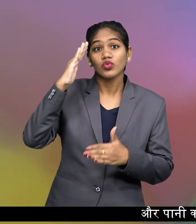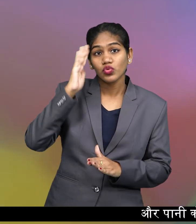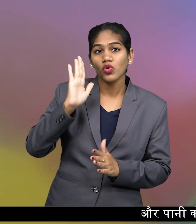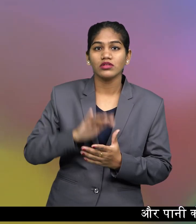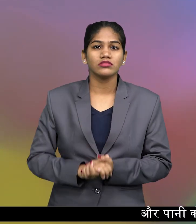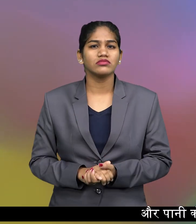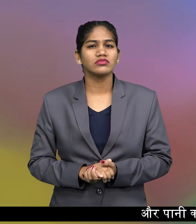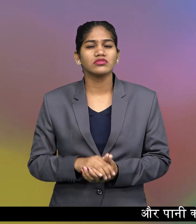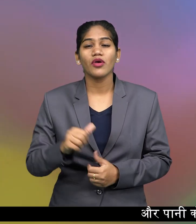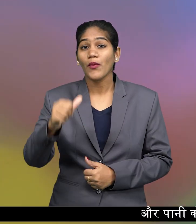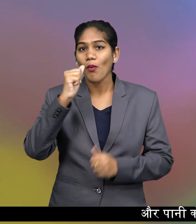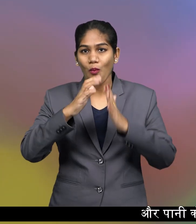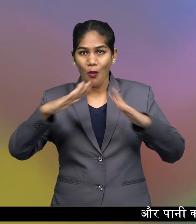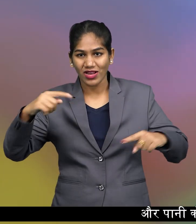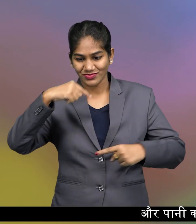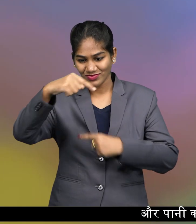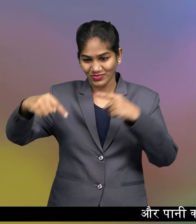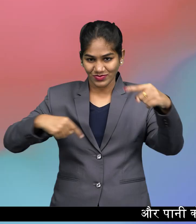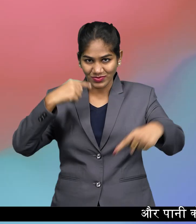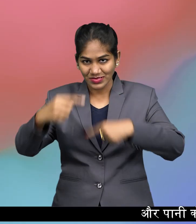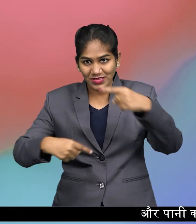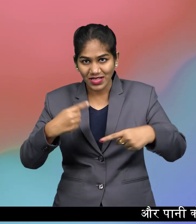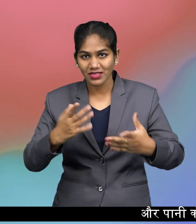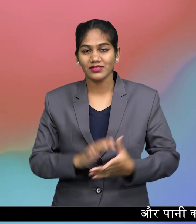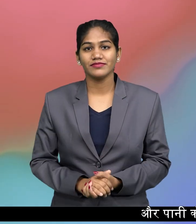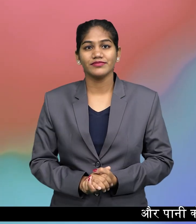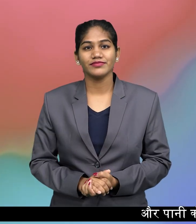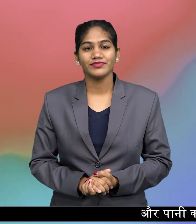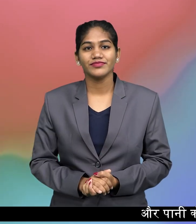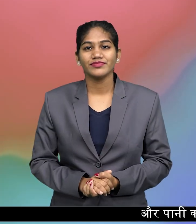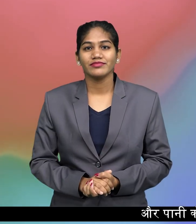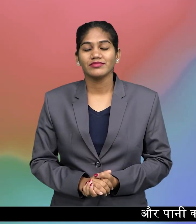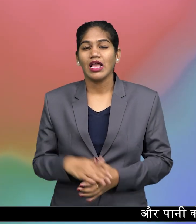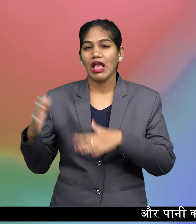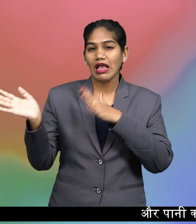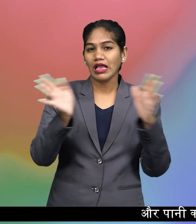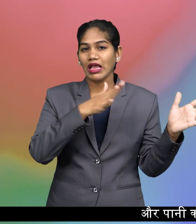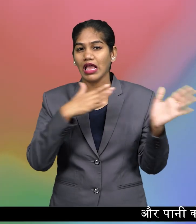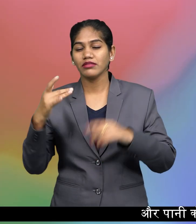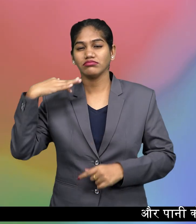और पानी को एक अद्भुत तरल क्यों कहा जाता है,